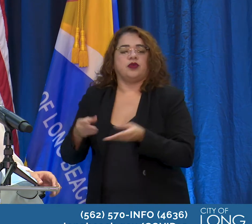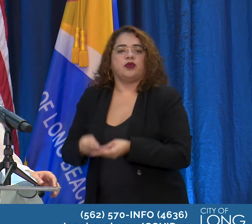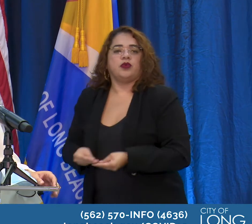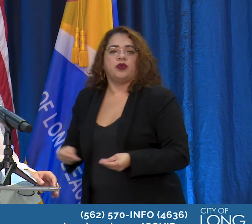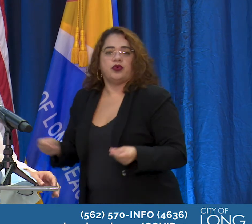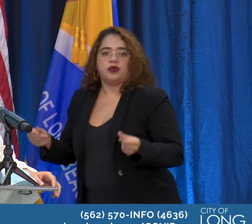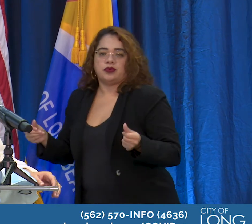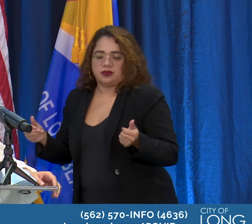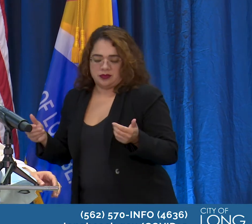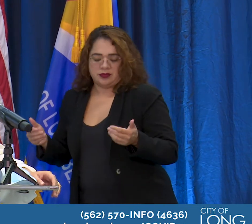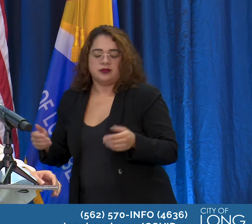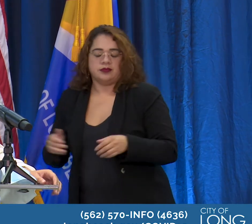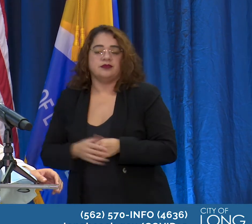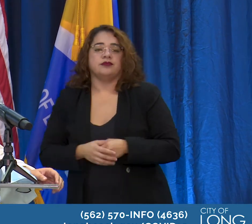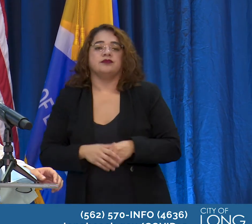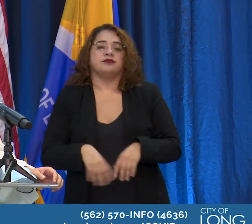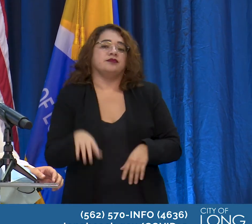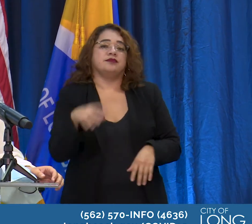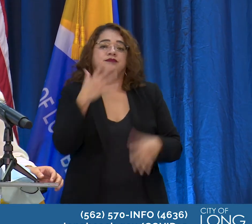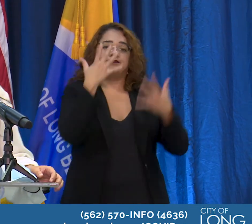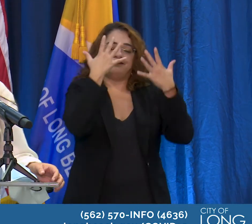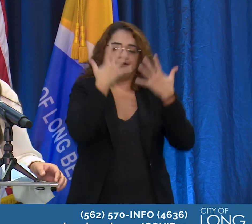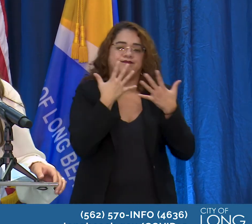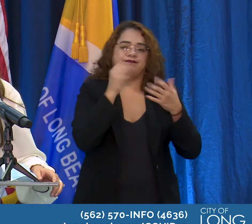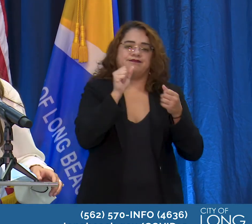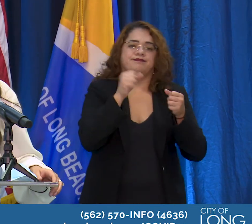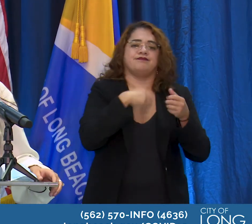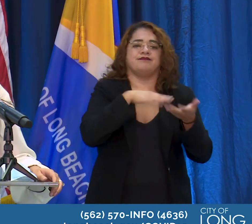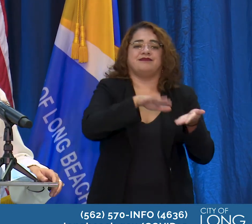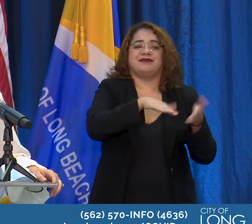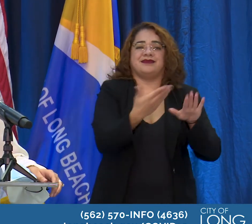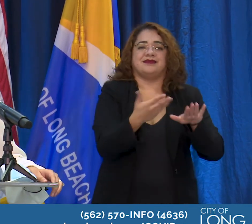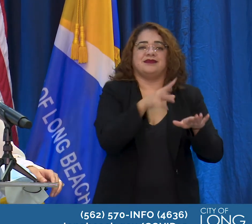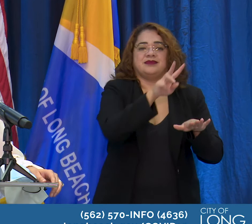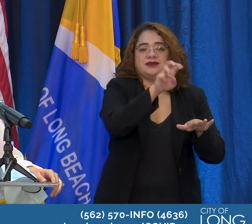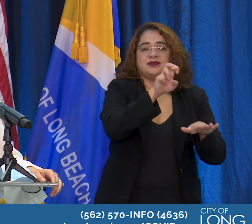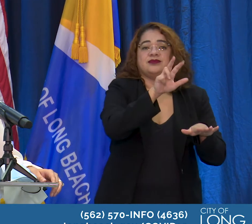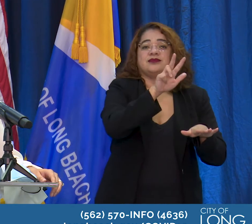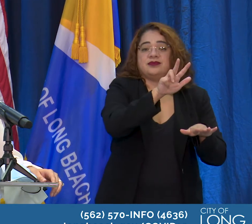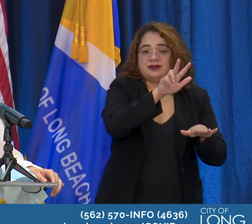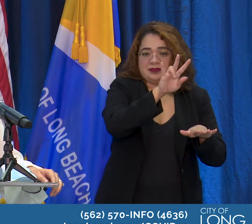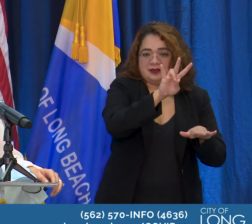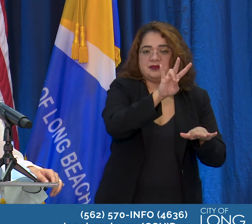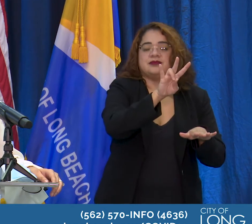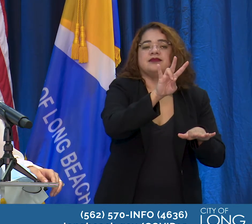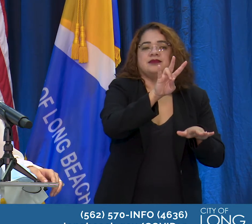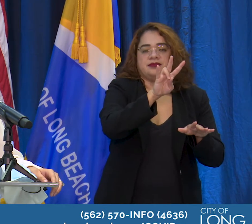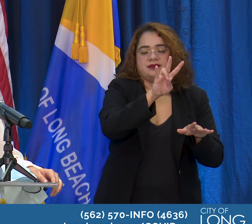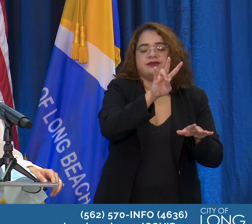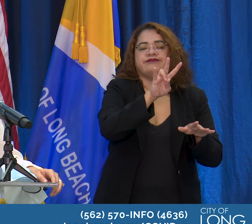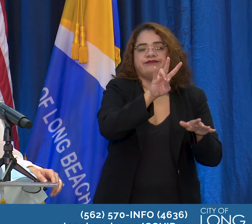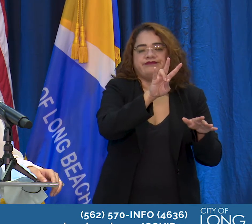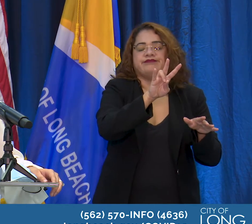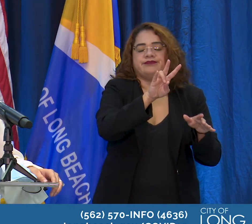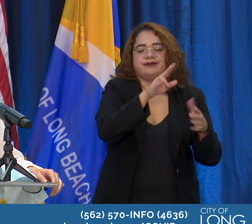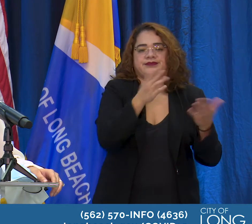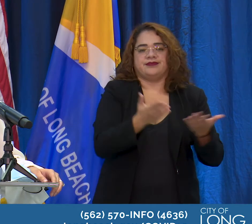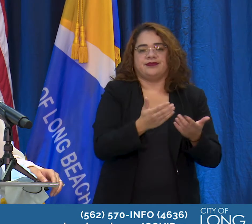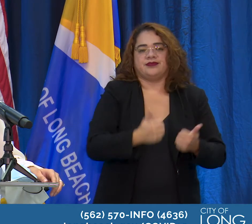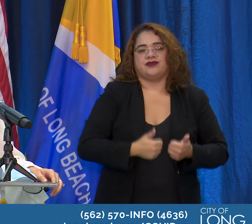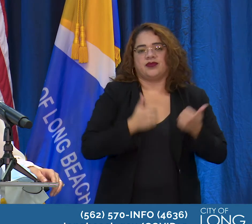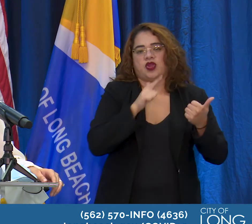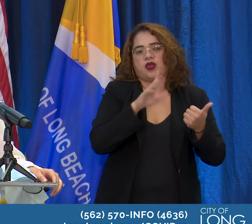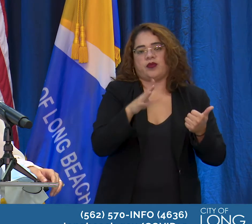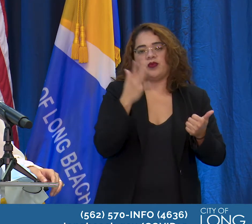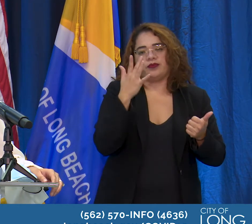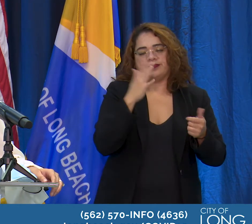recuperado. Lamentablemente, hemos perdido un total de 237 residentes de Long Beach a causa